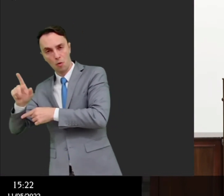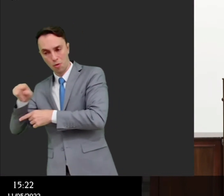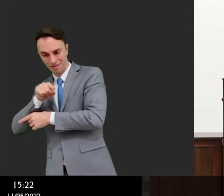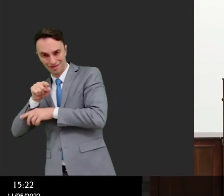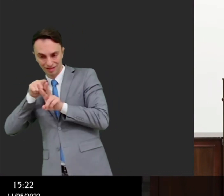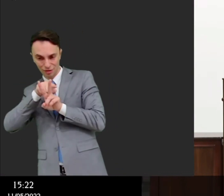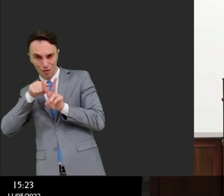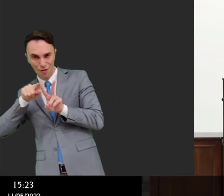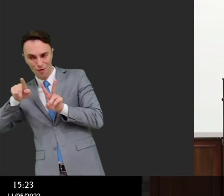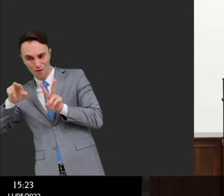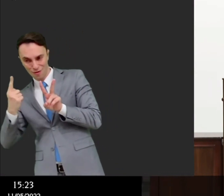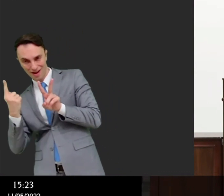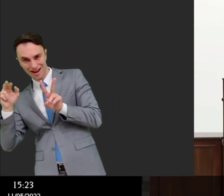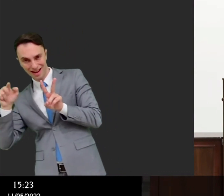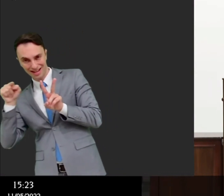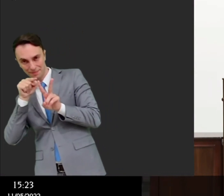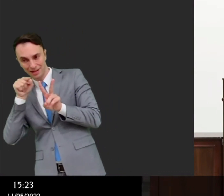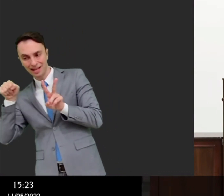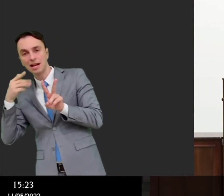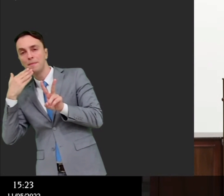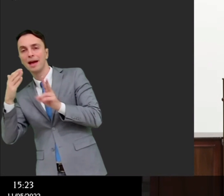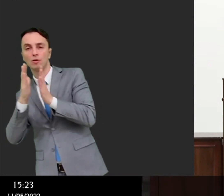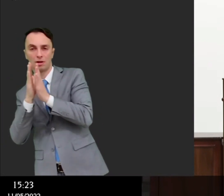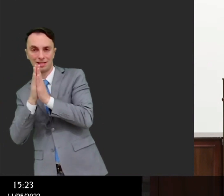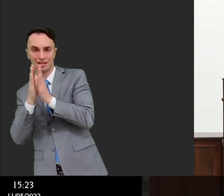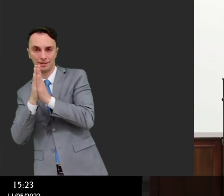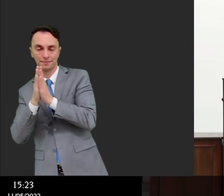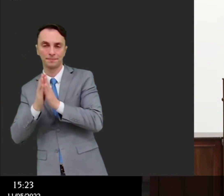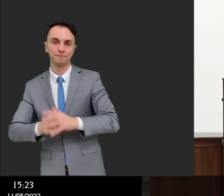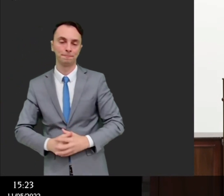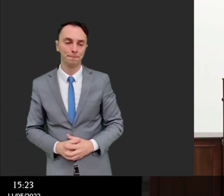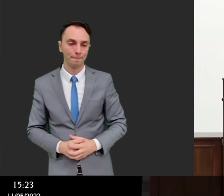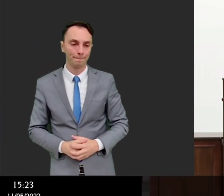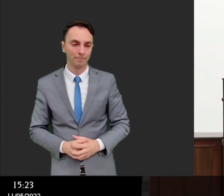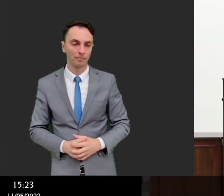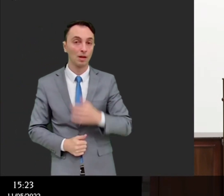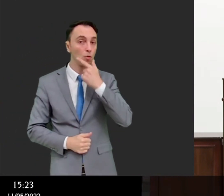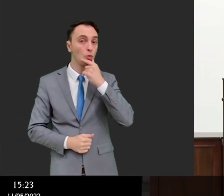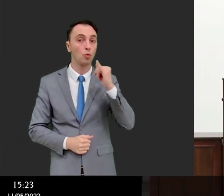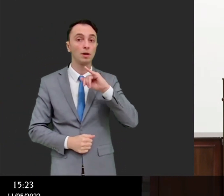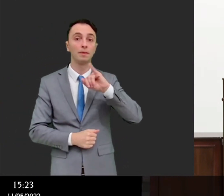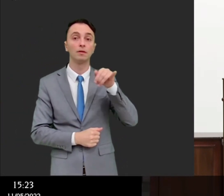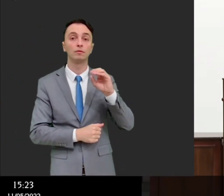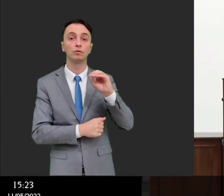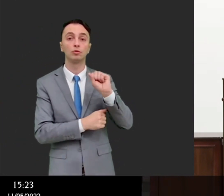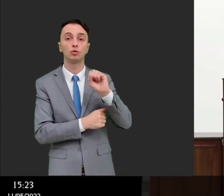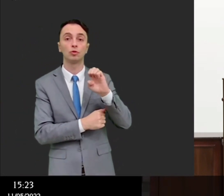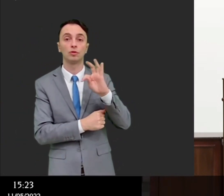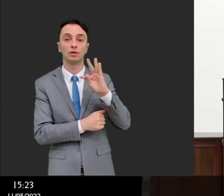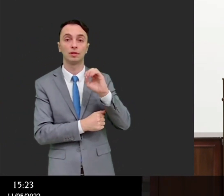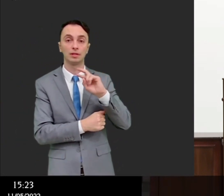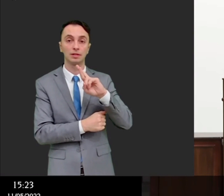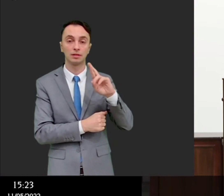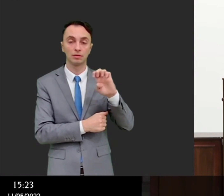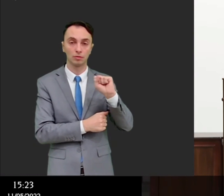de Azevedo, de São José dos Campos, está enfermo. O irmão José Torre, do Jardim